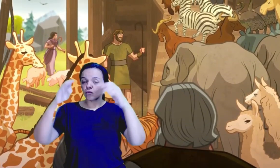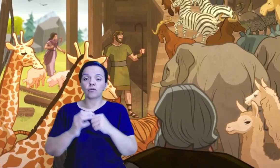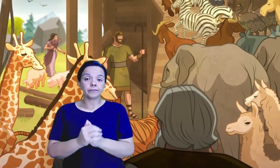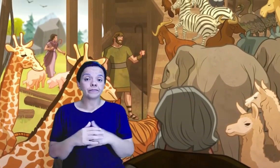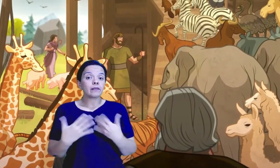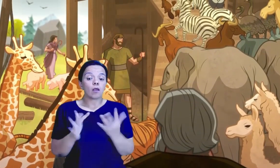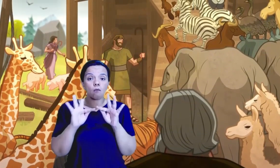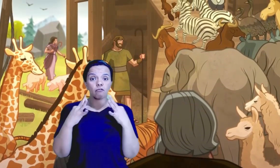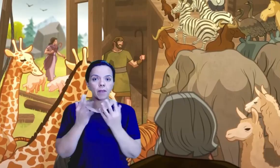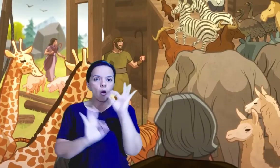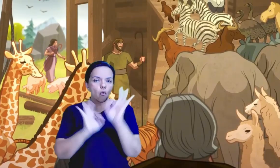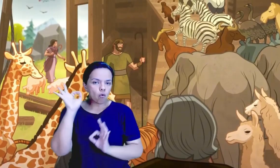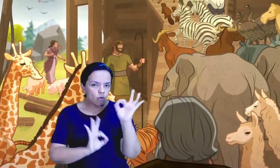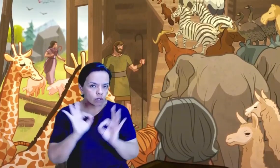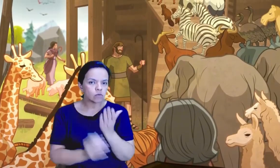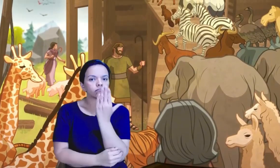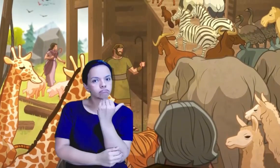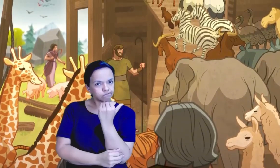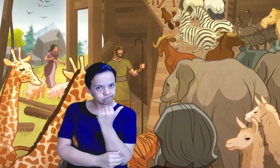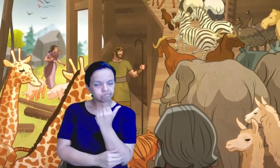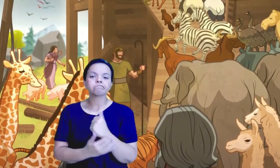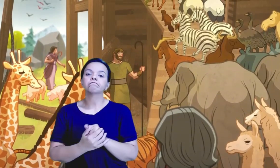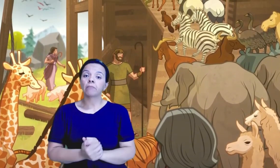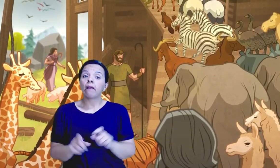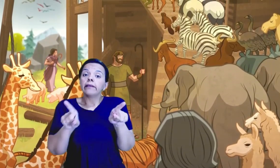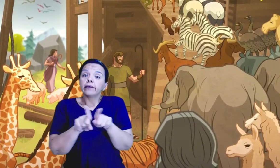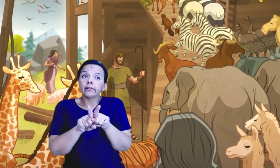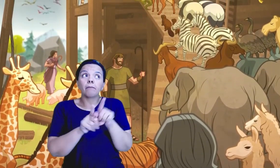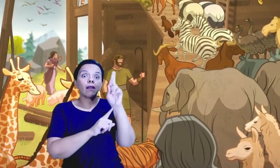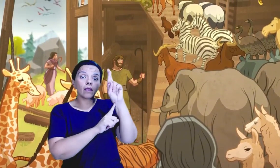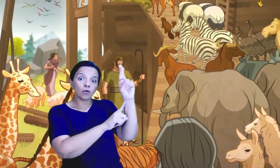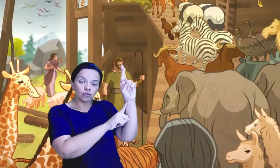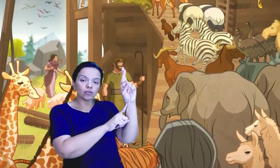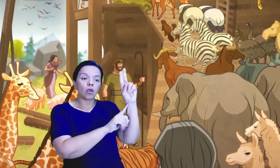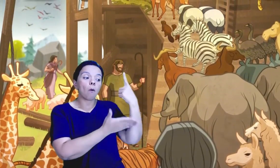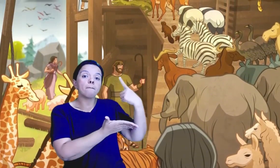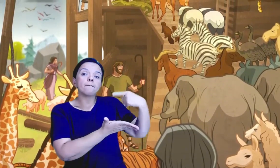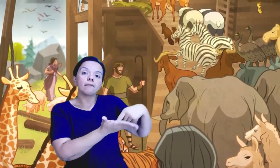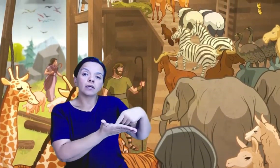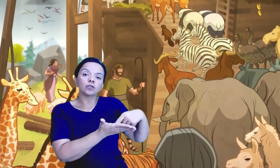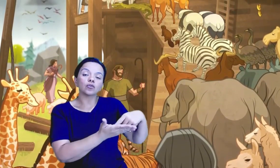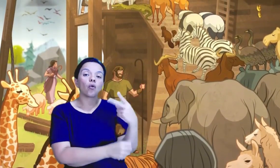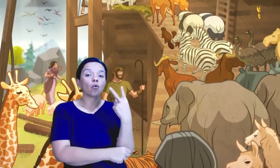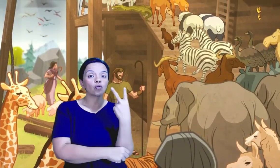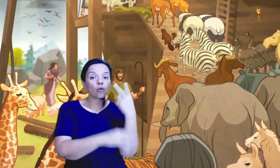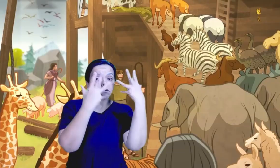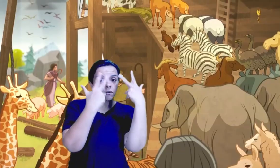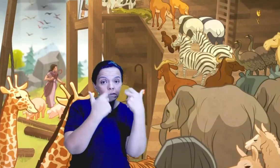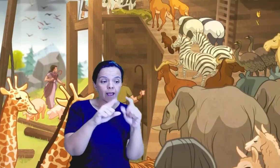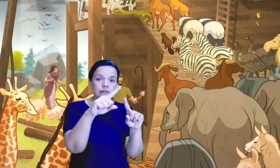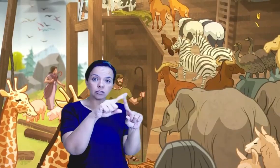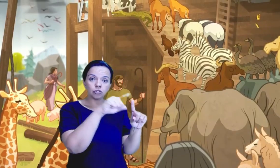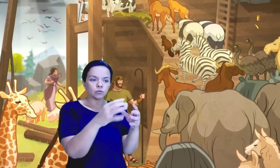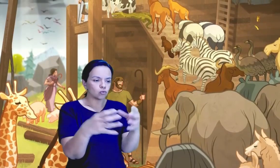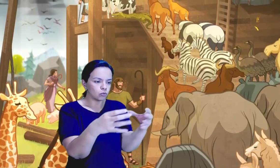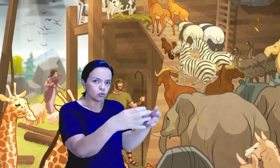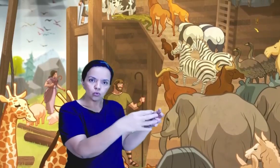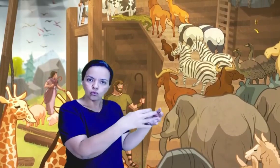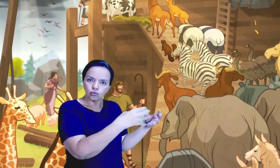arca. O Senhor enviou a Noé pelo menos 2 animais de cada espécie. Os animais entraram na arca e